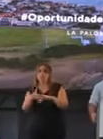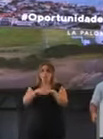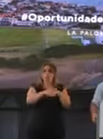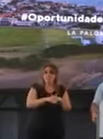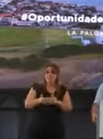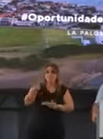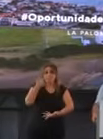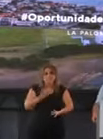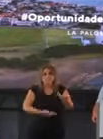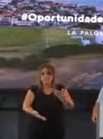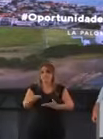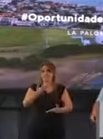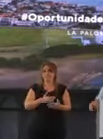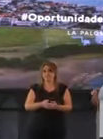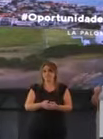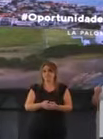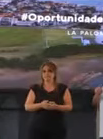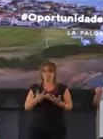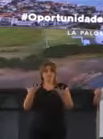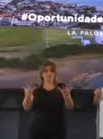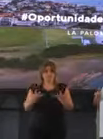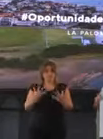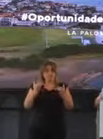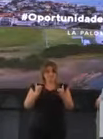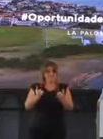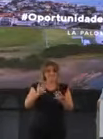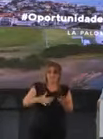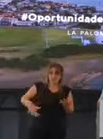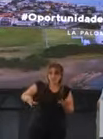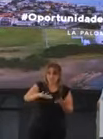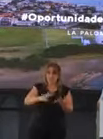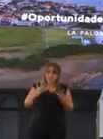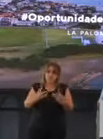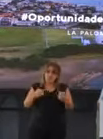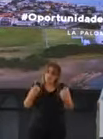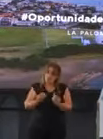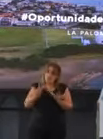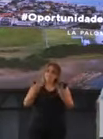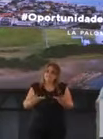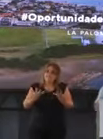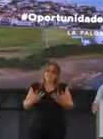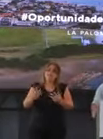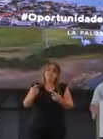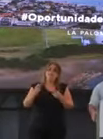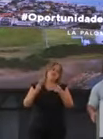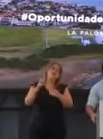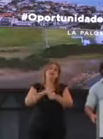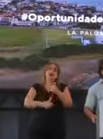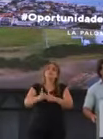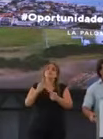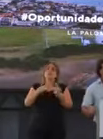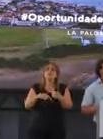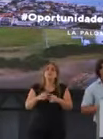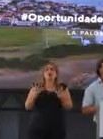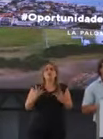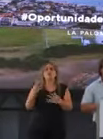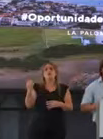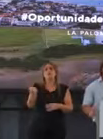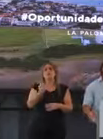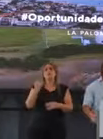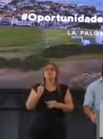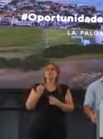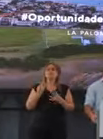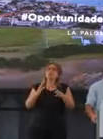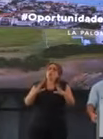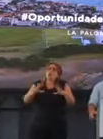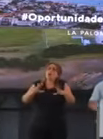amigos. Está el ecosistema de cambio. Y aquí me parece fundamental asumirlo con